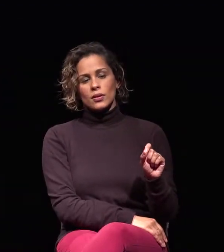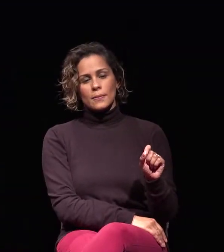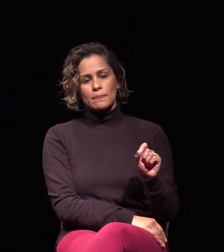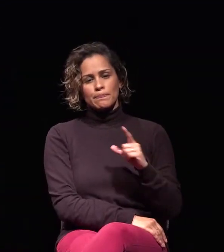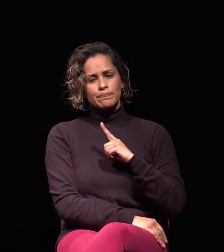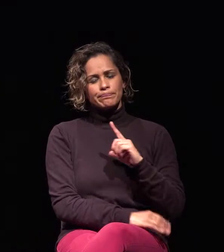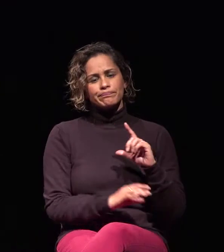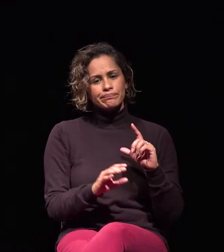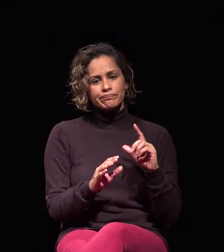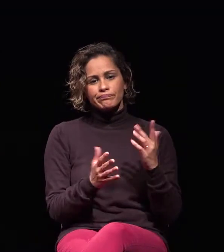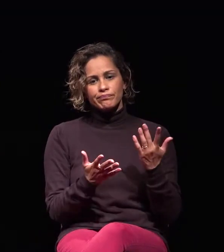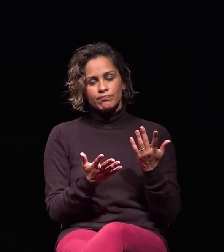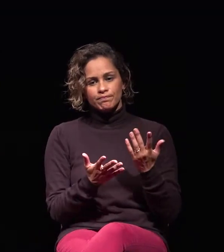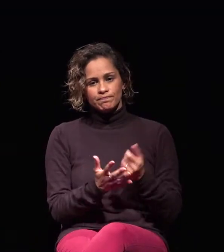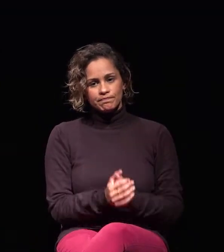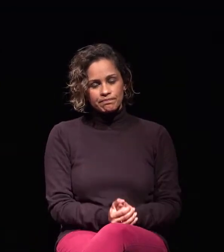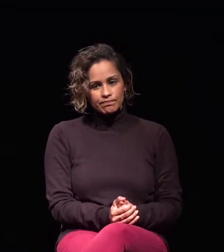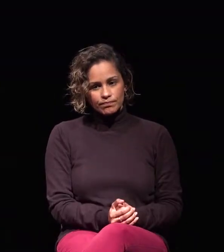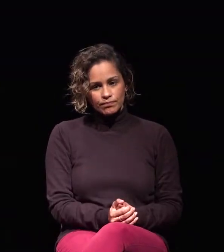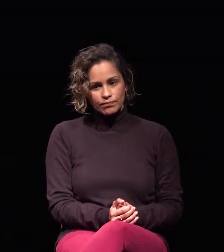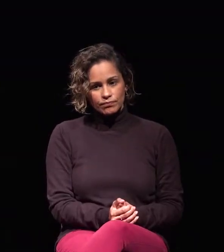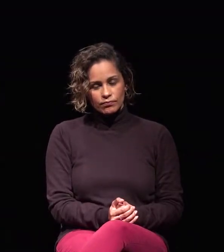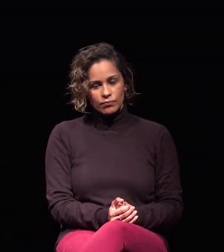todo tipo de